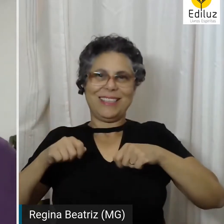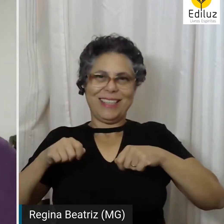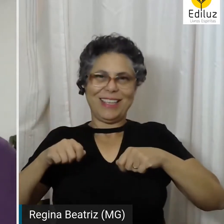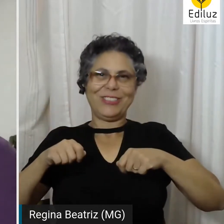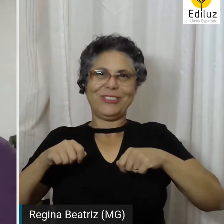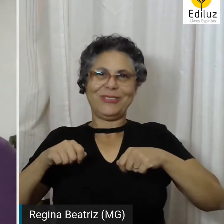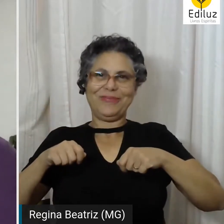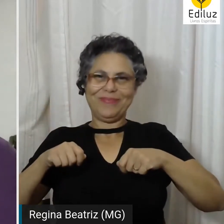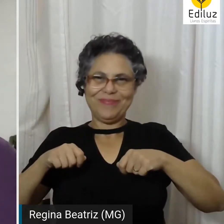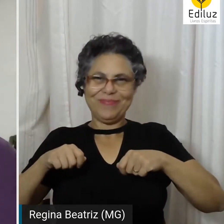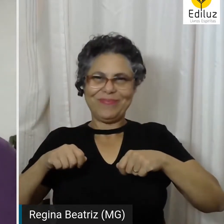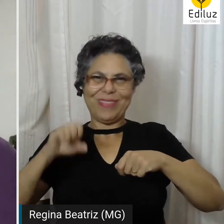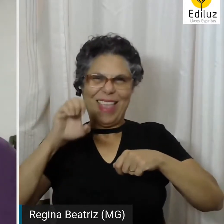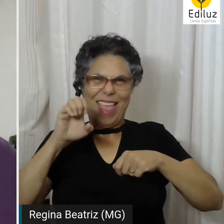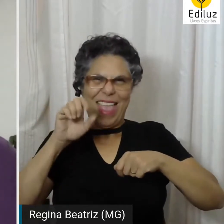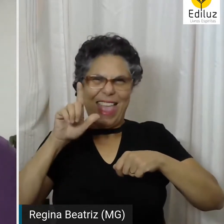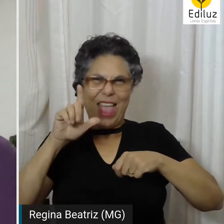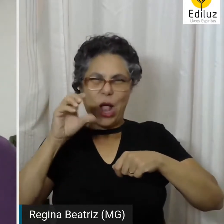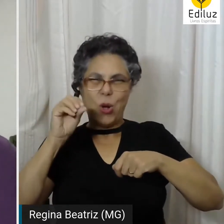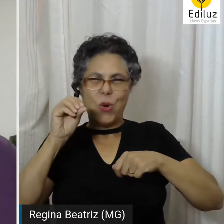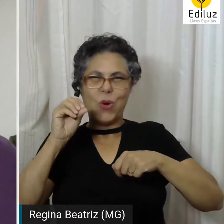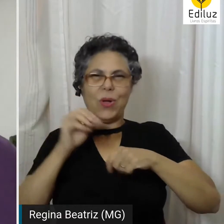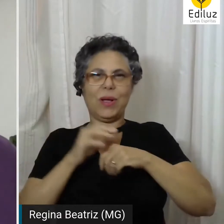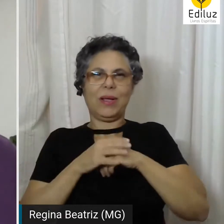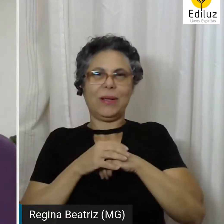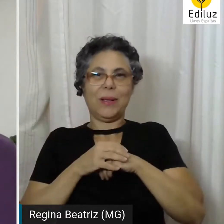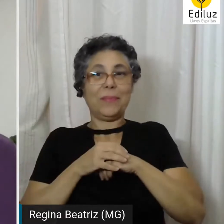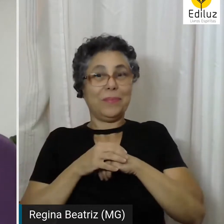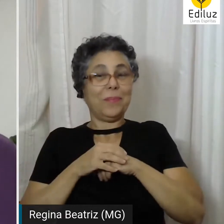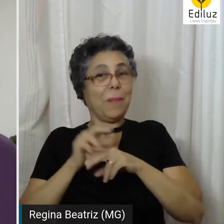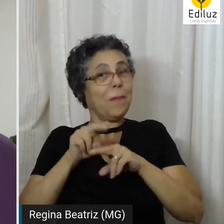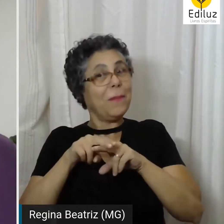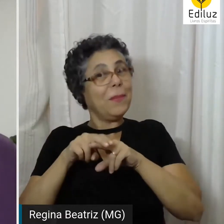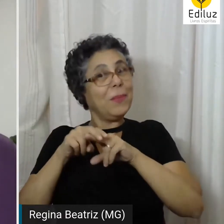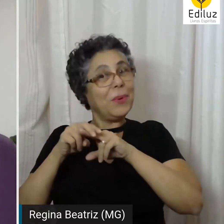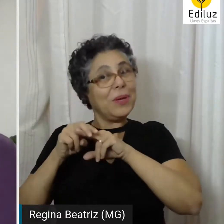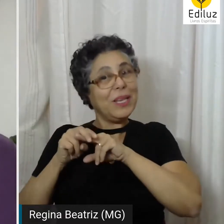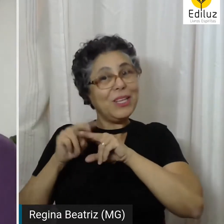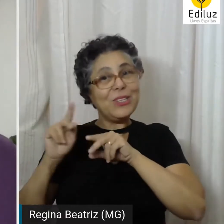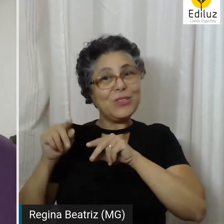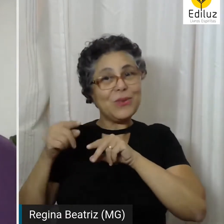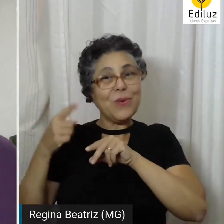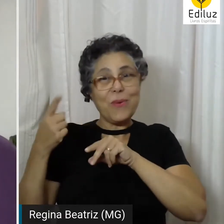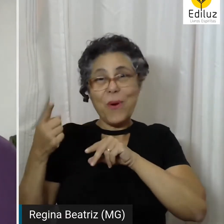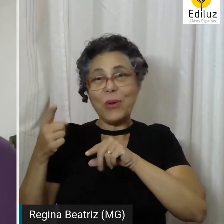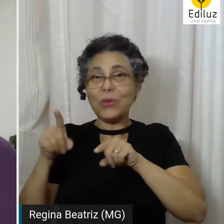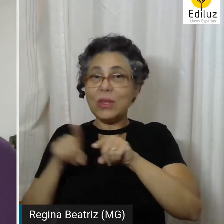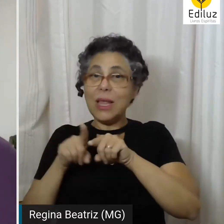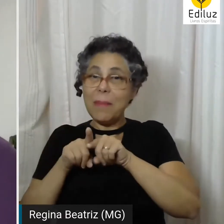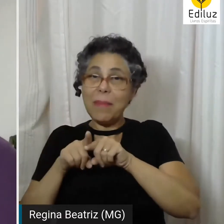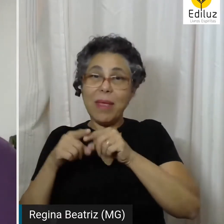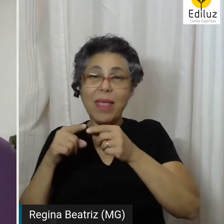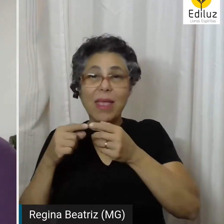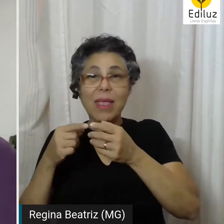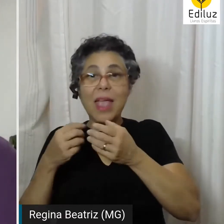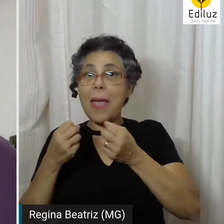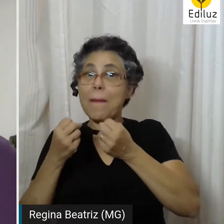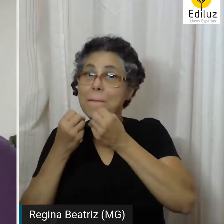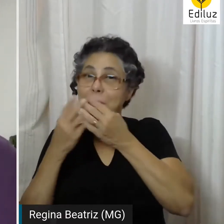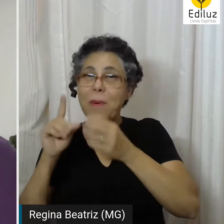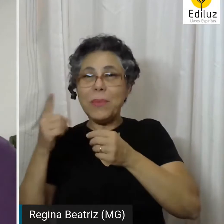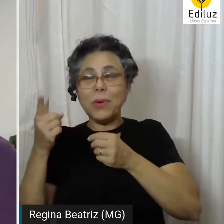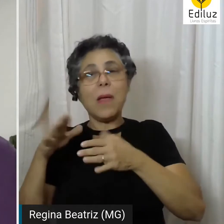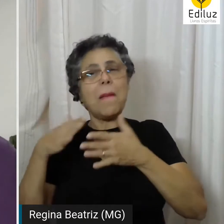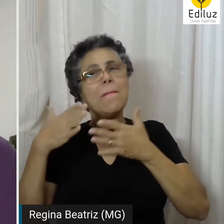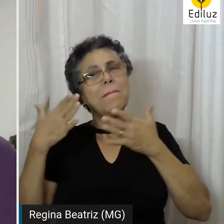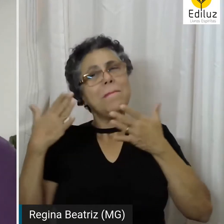necessidade egóica. É óbvio que o outro se beneficia de alguma forma,